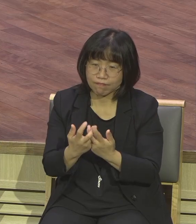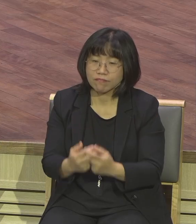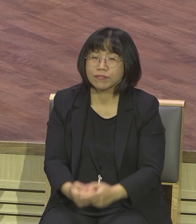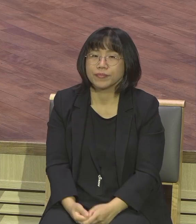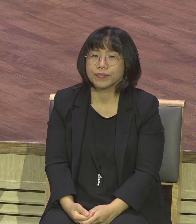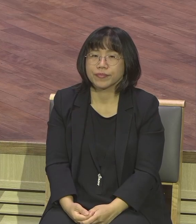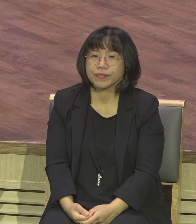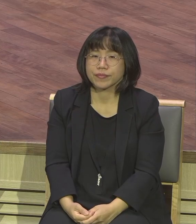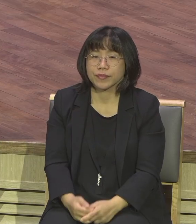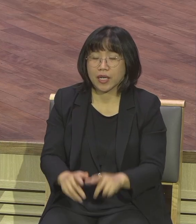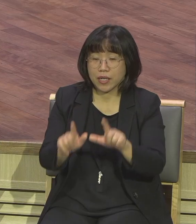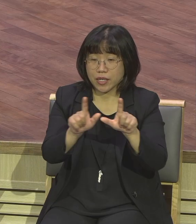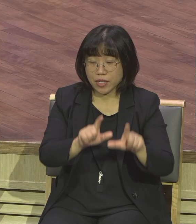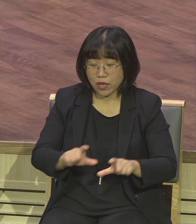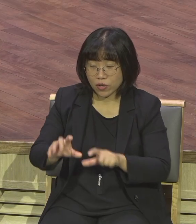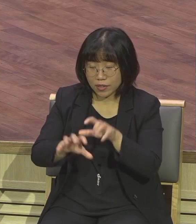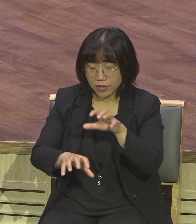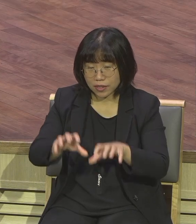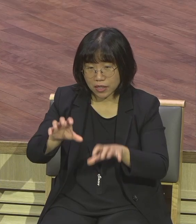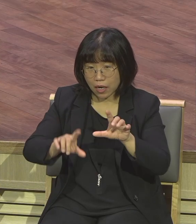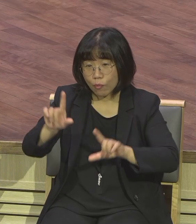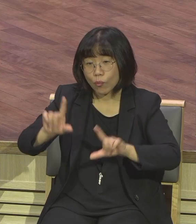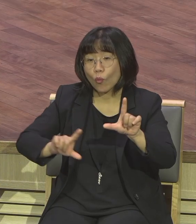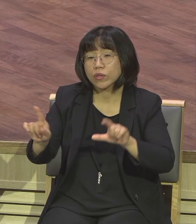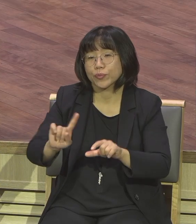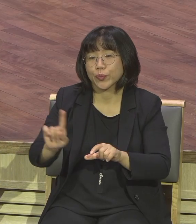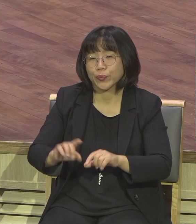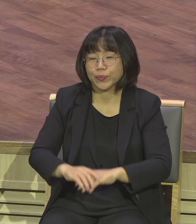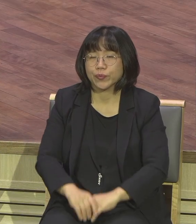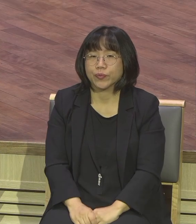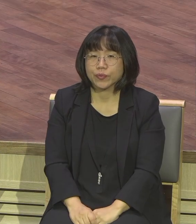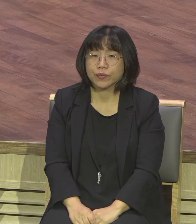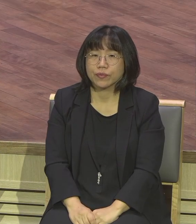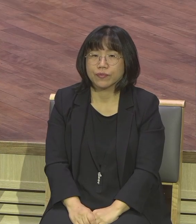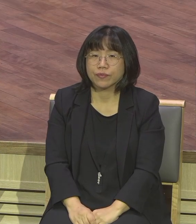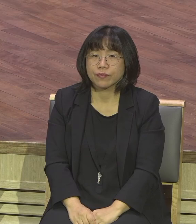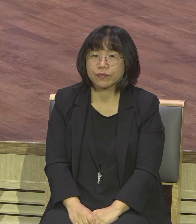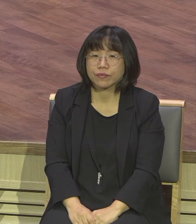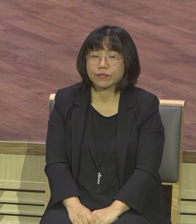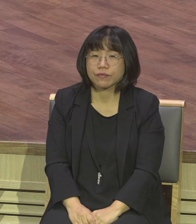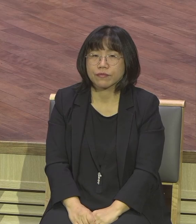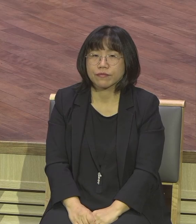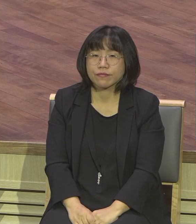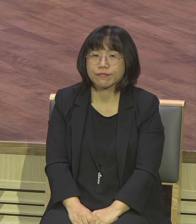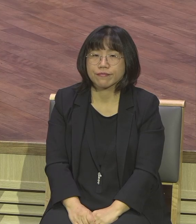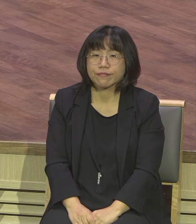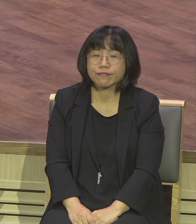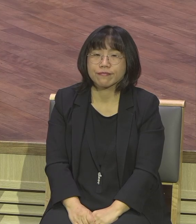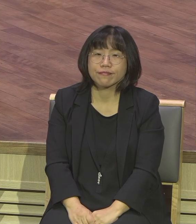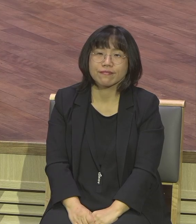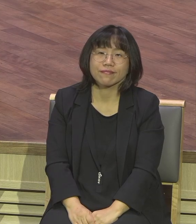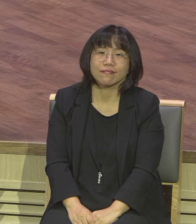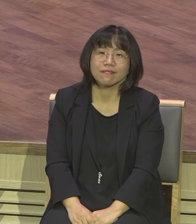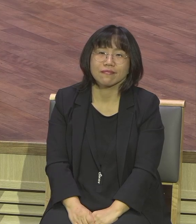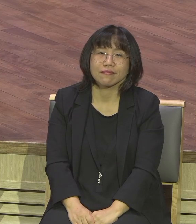자, 현장 상황이 어떻습니까? 현장 상황. 현장. 지금 우리 현장 상황.